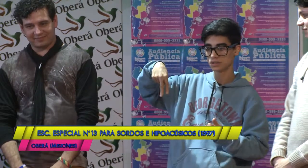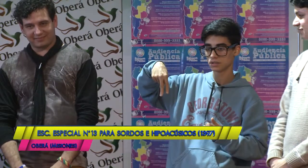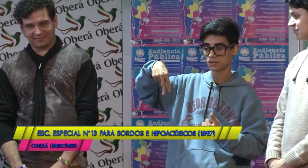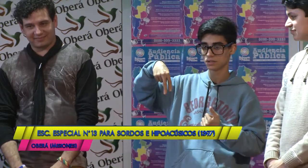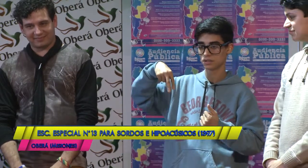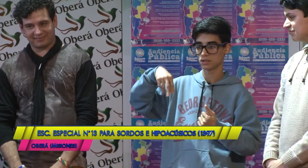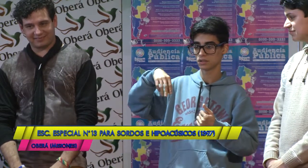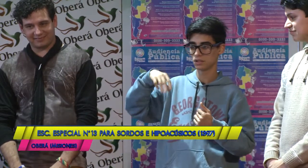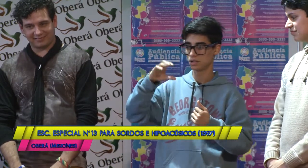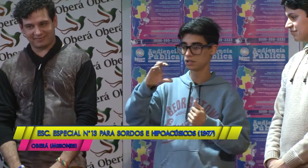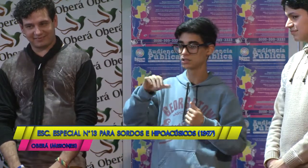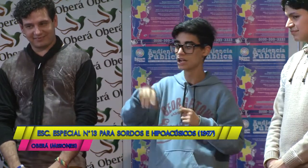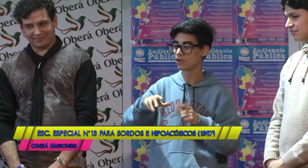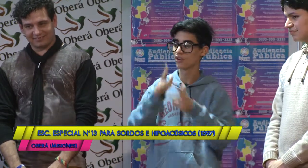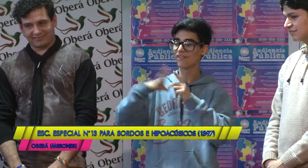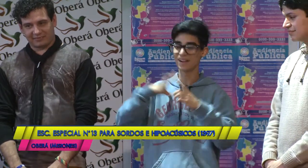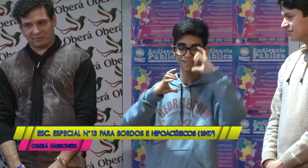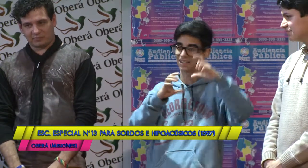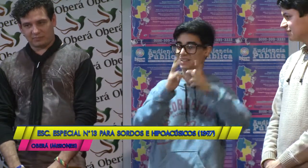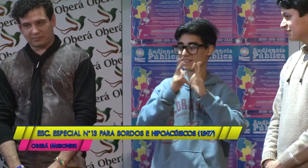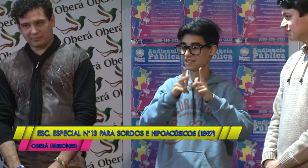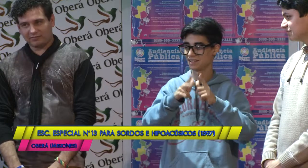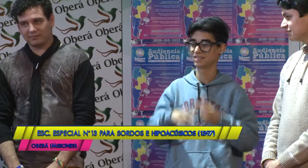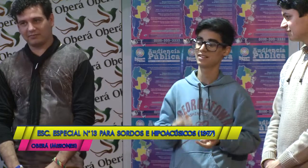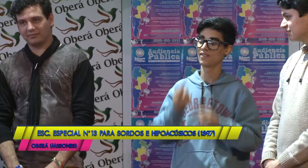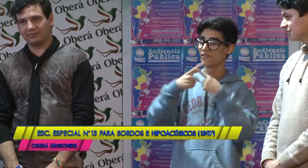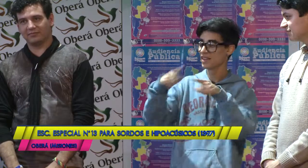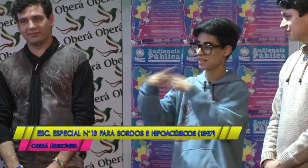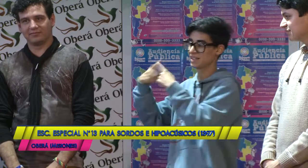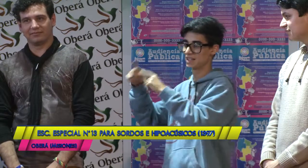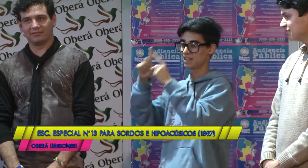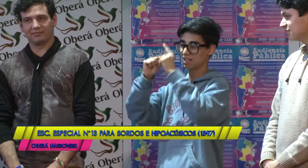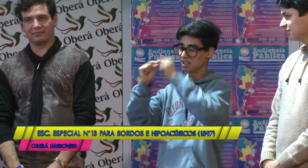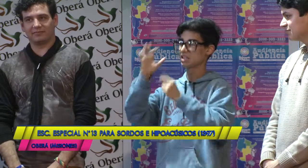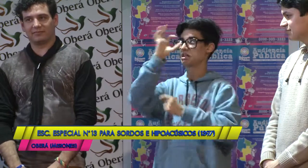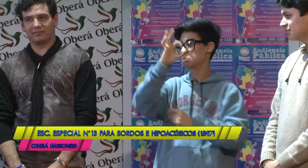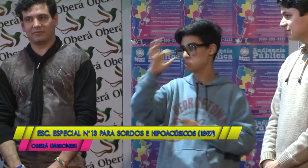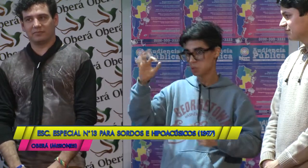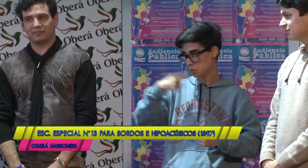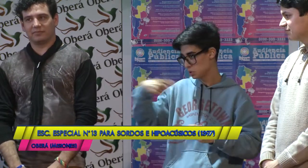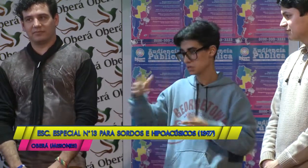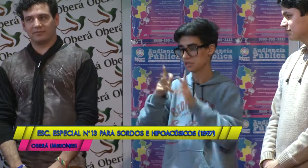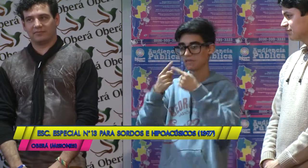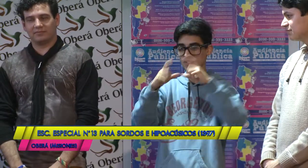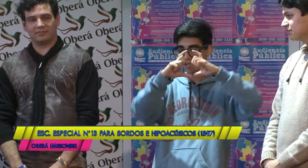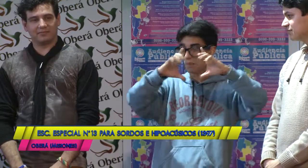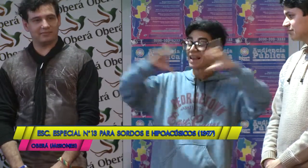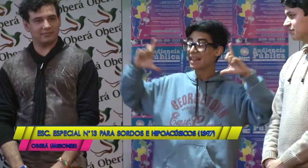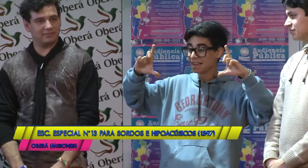Y en C5N también faltaría que haya intérprete en diferentes canales. En Telefe también estaría bueno